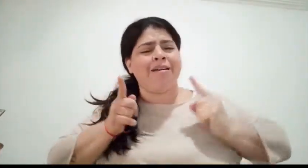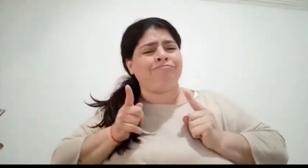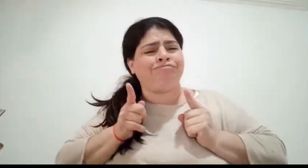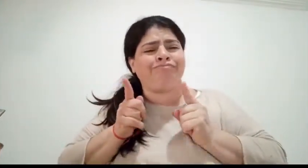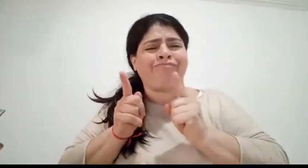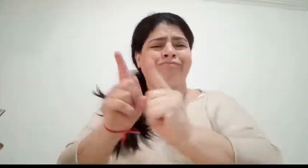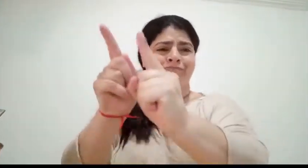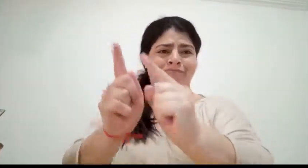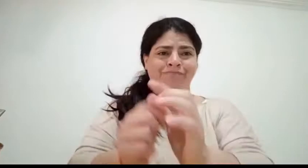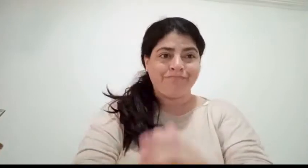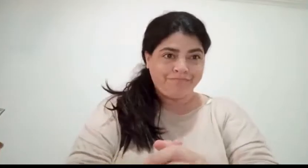dónde está